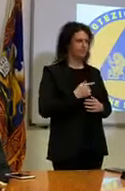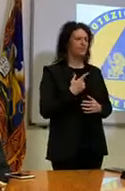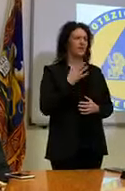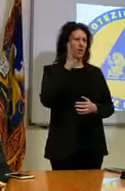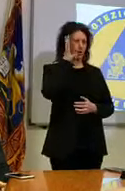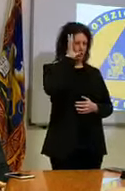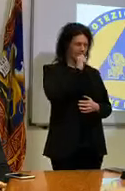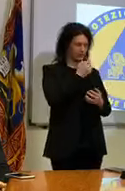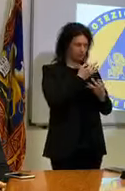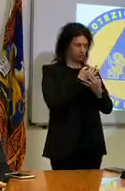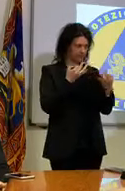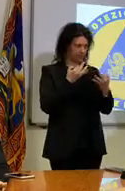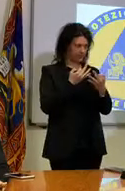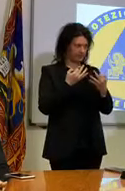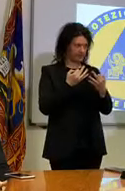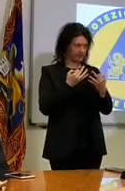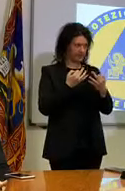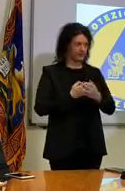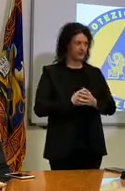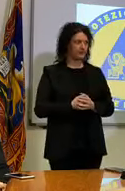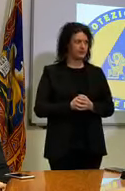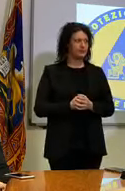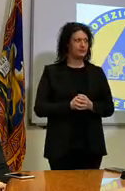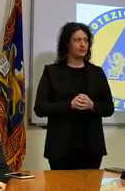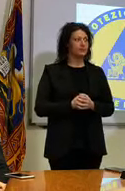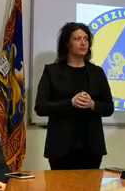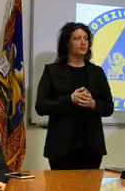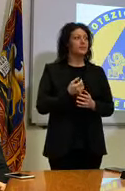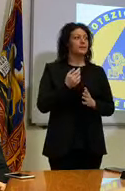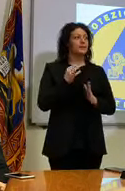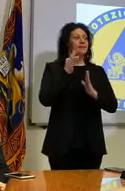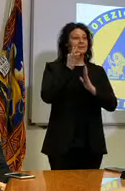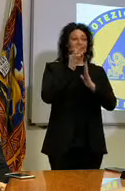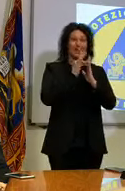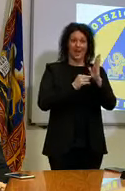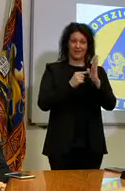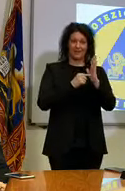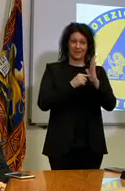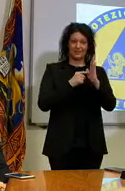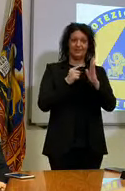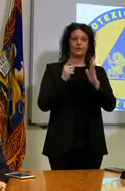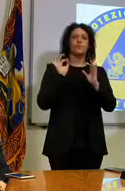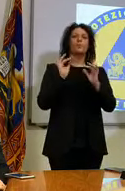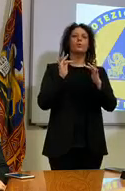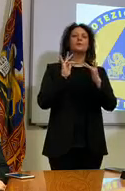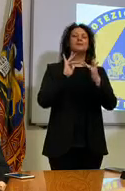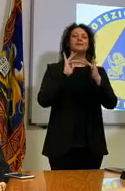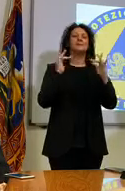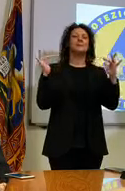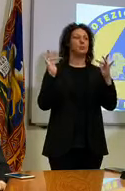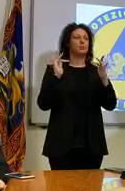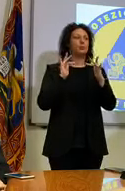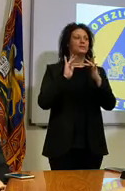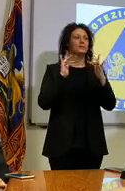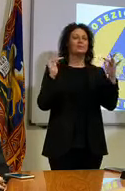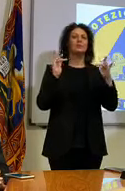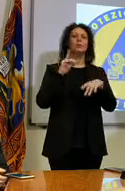bene, dunque, perché il riferimento è ai dati pubblicati sul sito, sì,